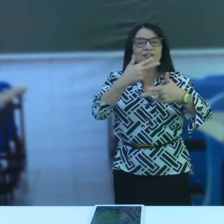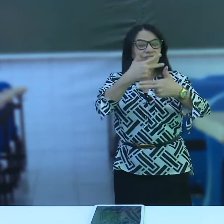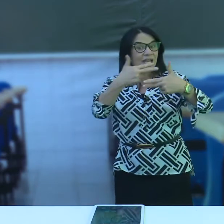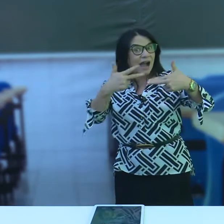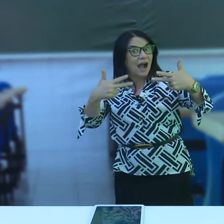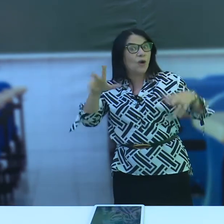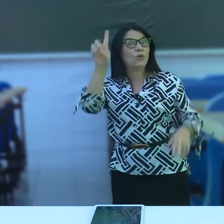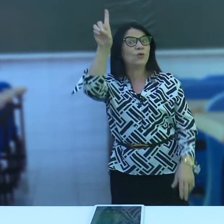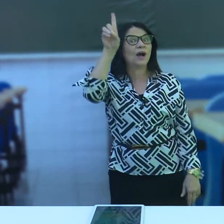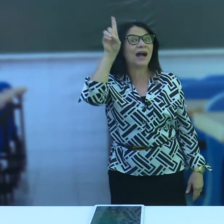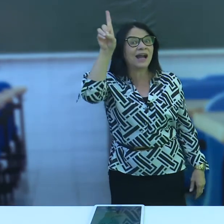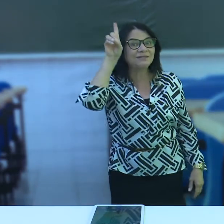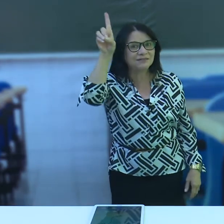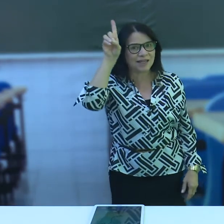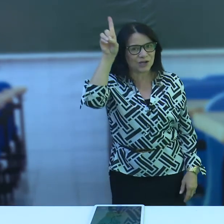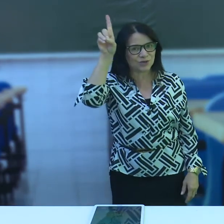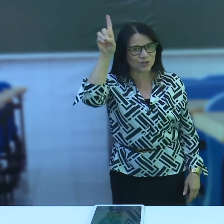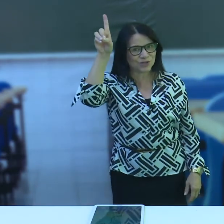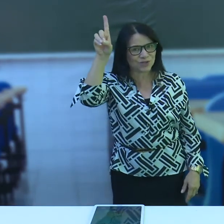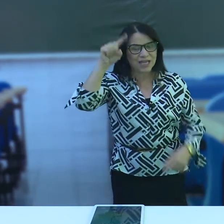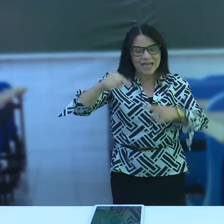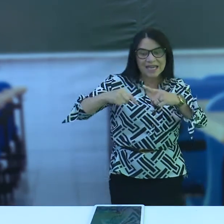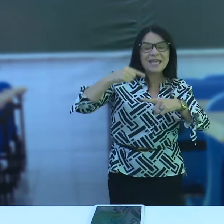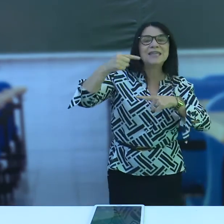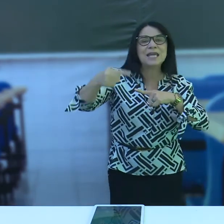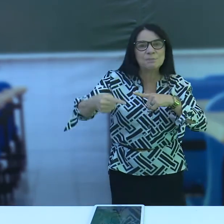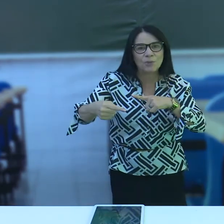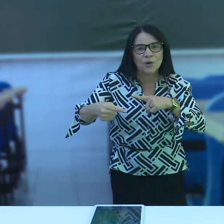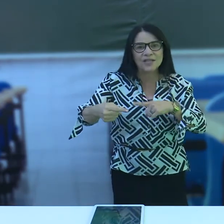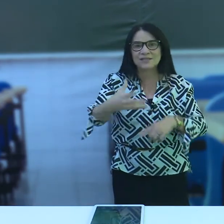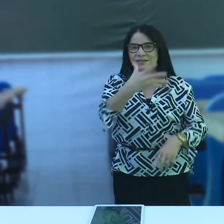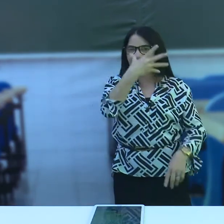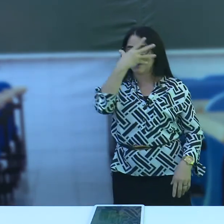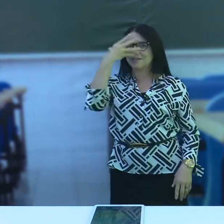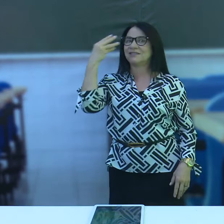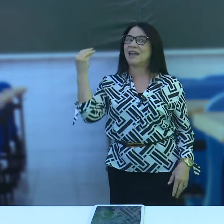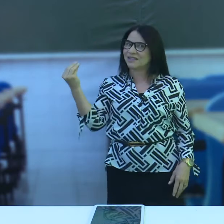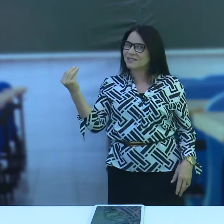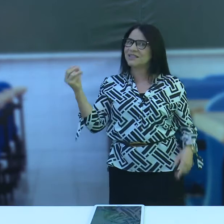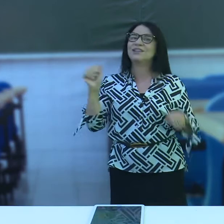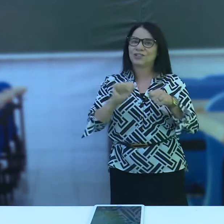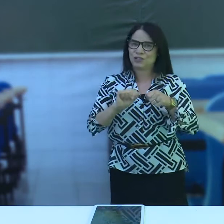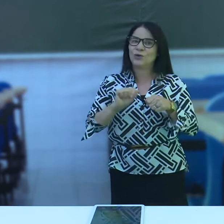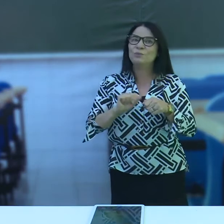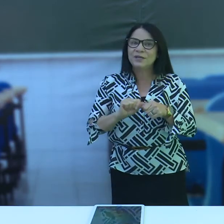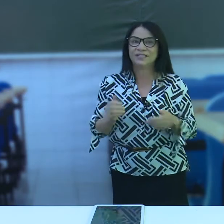promete algo a Deus e depois esquece de cumprir.